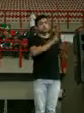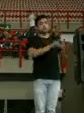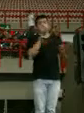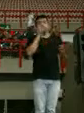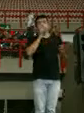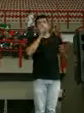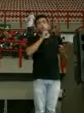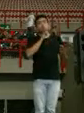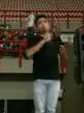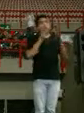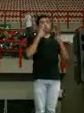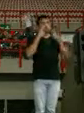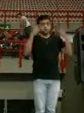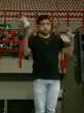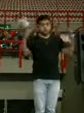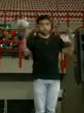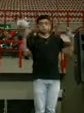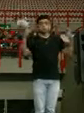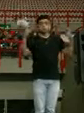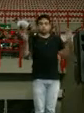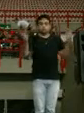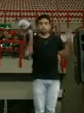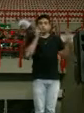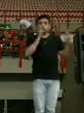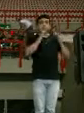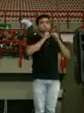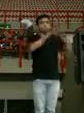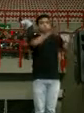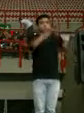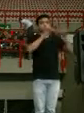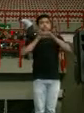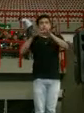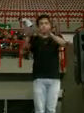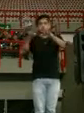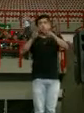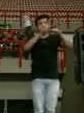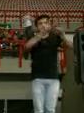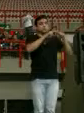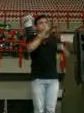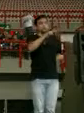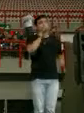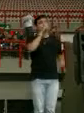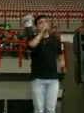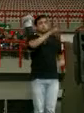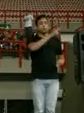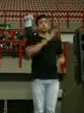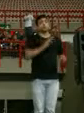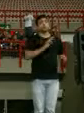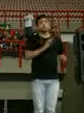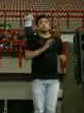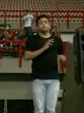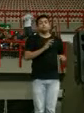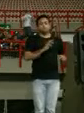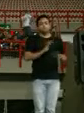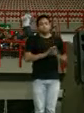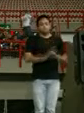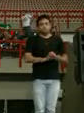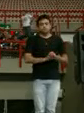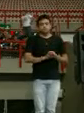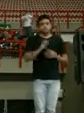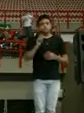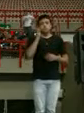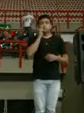mulher, esse som consegue, de um grito, consegue chegar longe. Por isso que esse som ele é forte. E